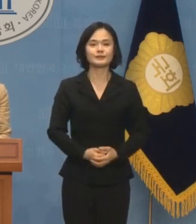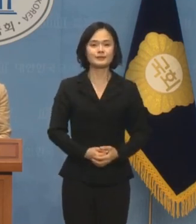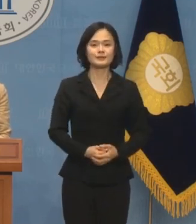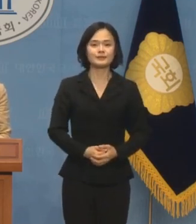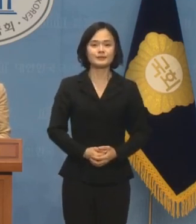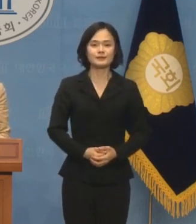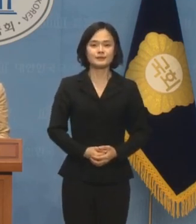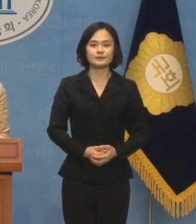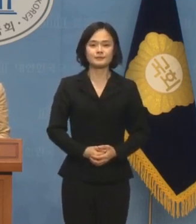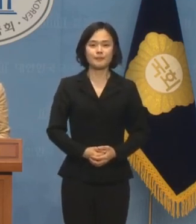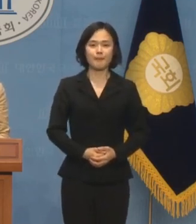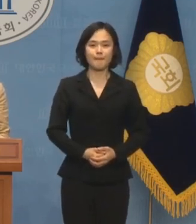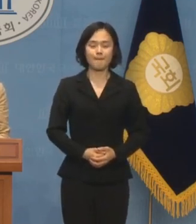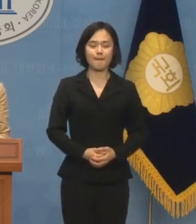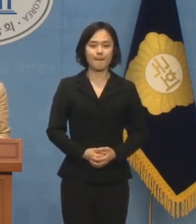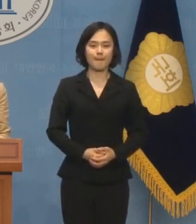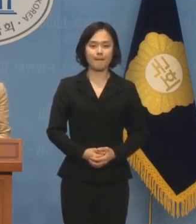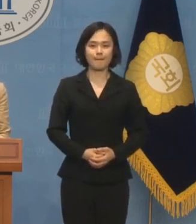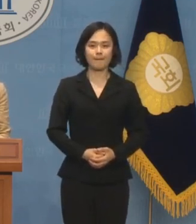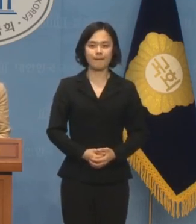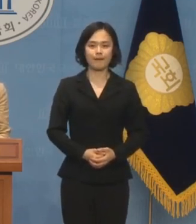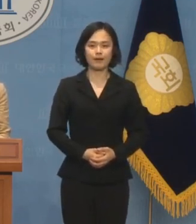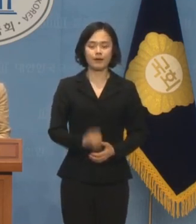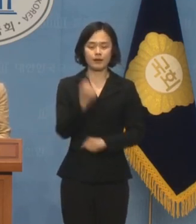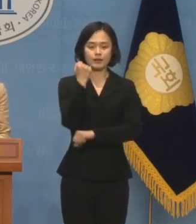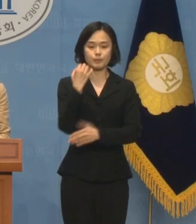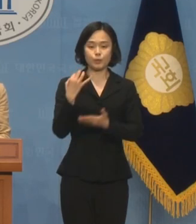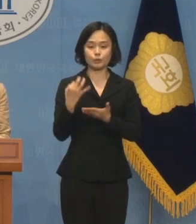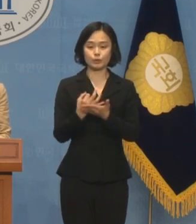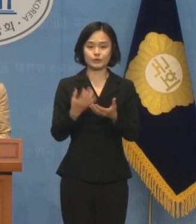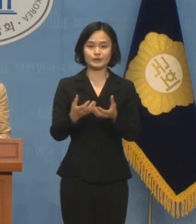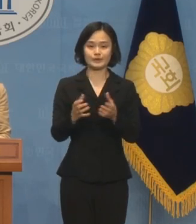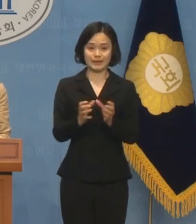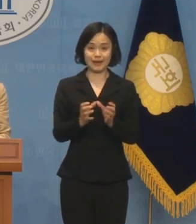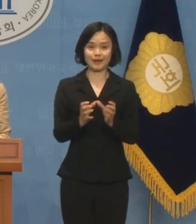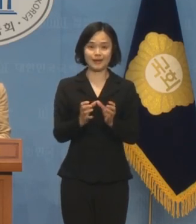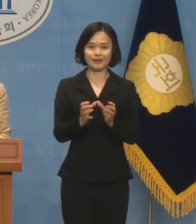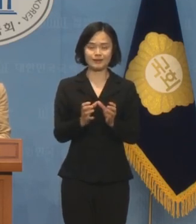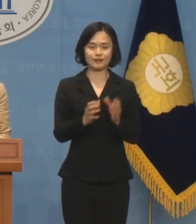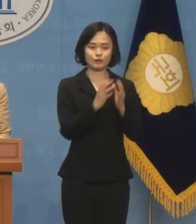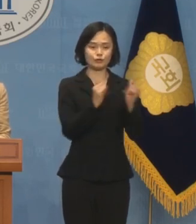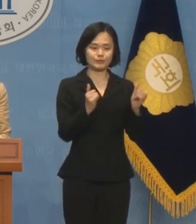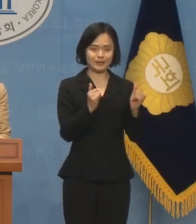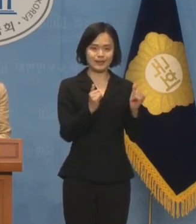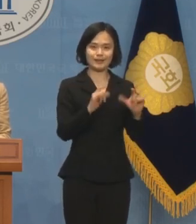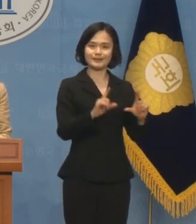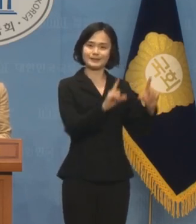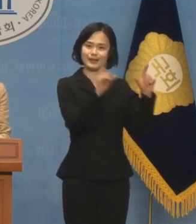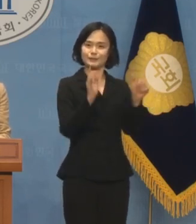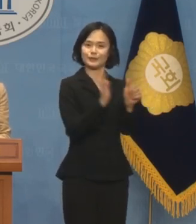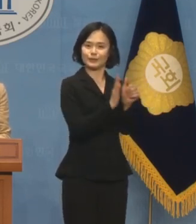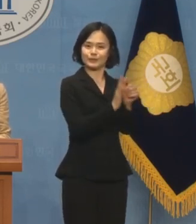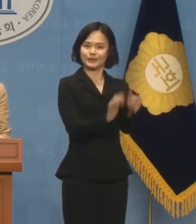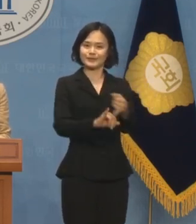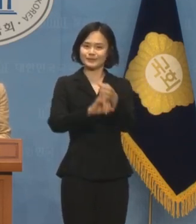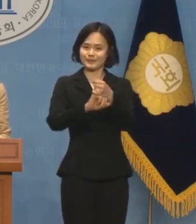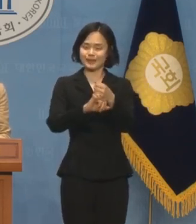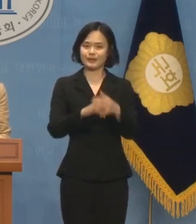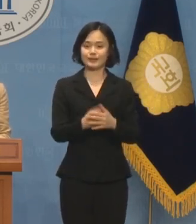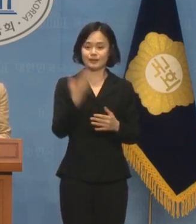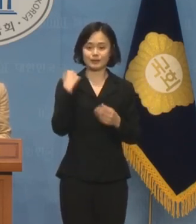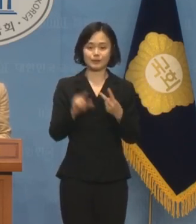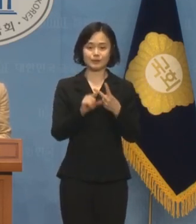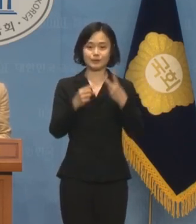하겠습니다 이제 다시 기본소득의 이름으로 국민의 삶을 지키겠습니다 지월 월